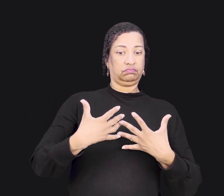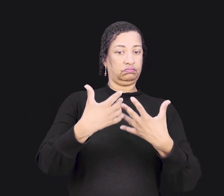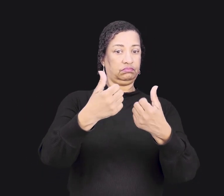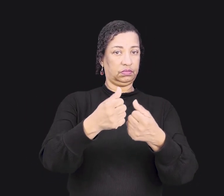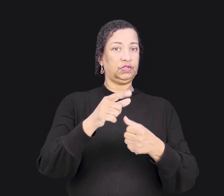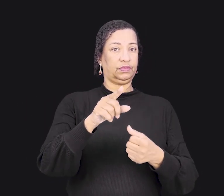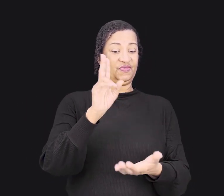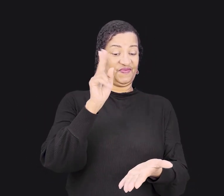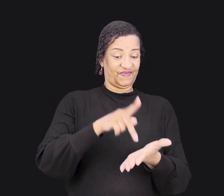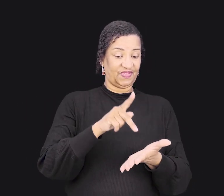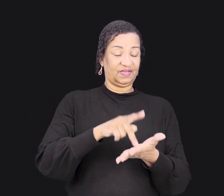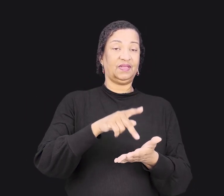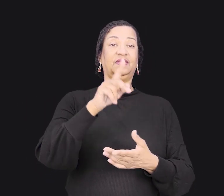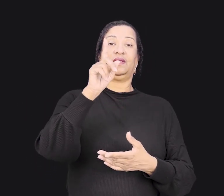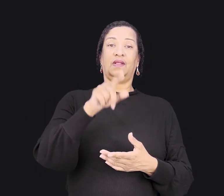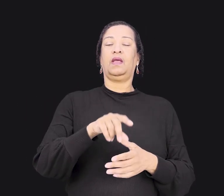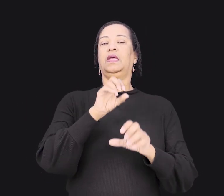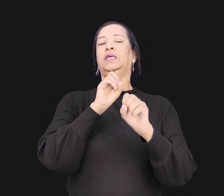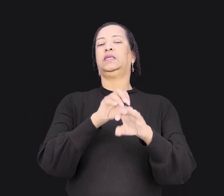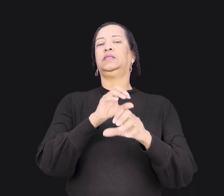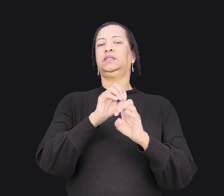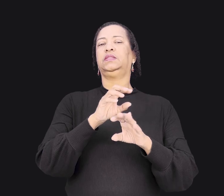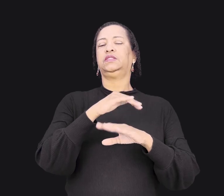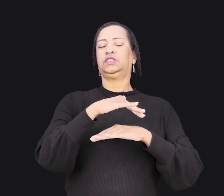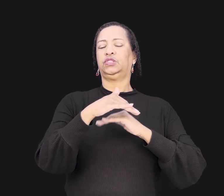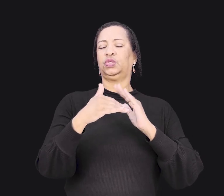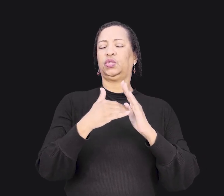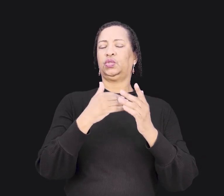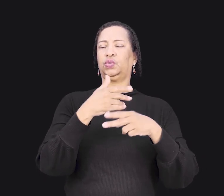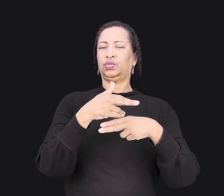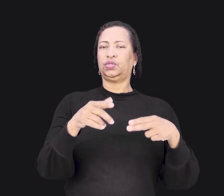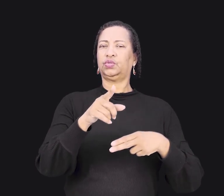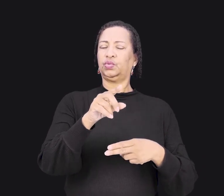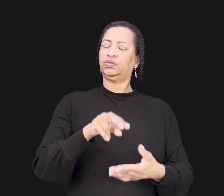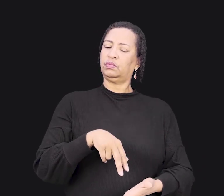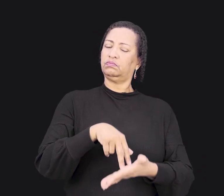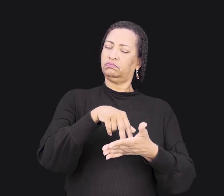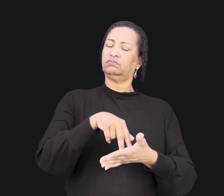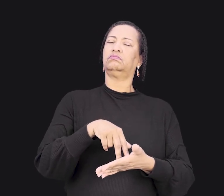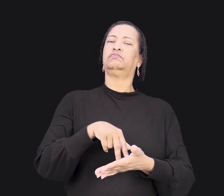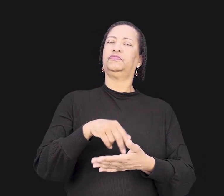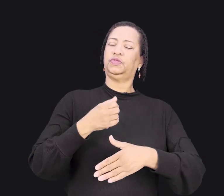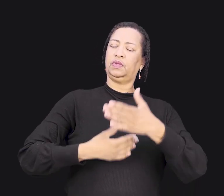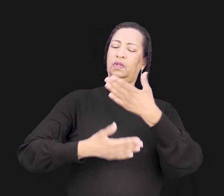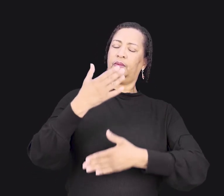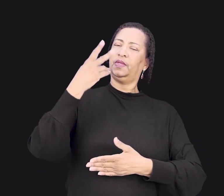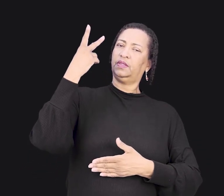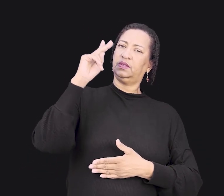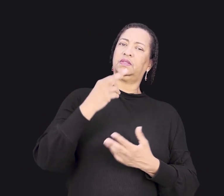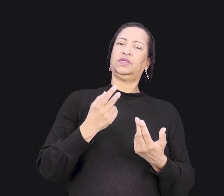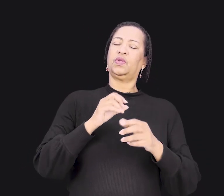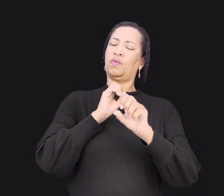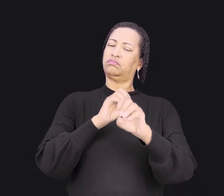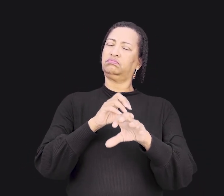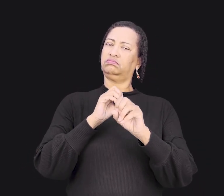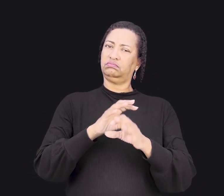não falsa, os ensina acerca de todas as coisas, permaneçam nele, como ele os ensinou. Essa unção tem a capacidade de